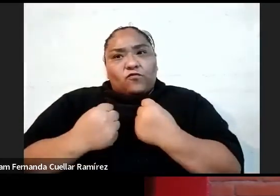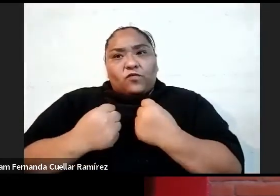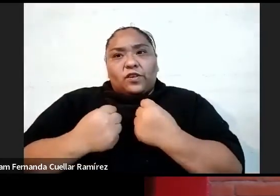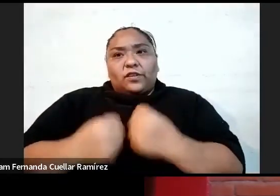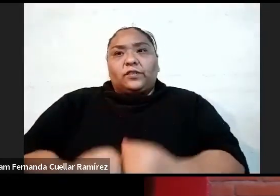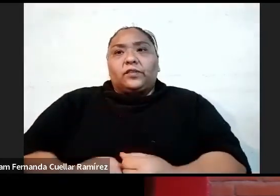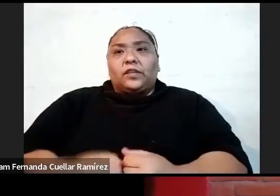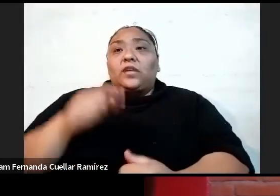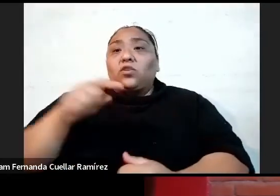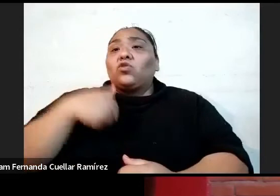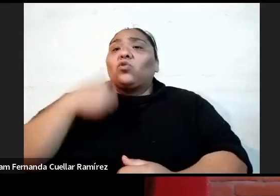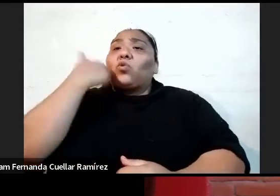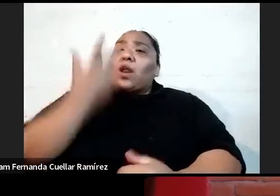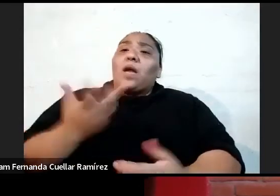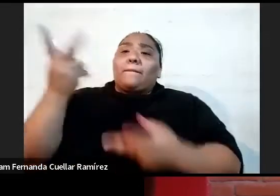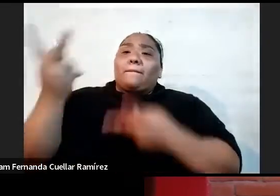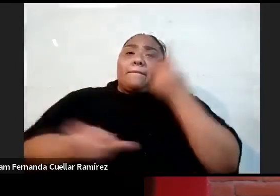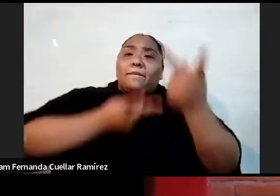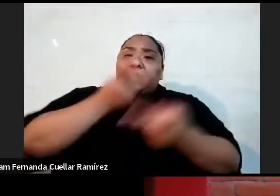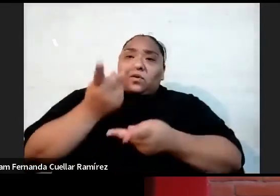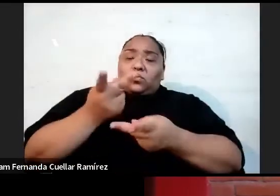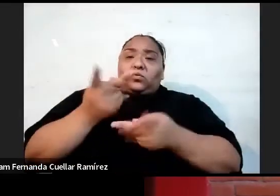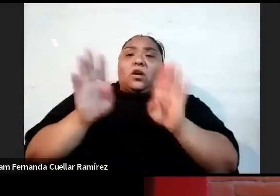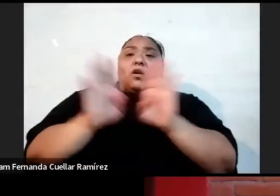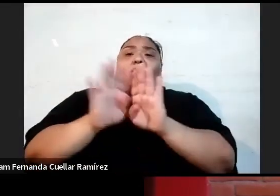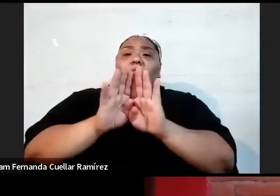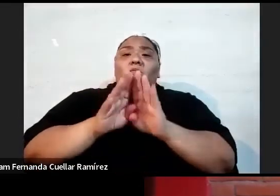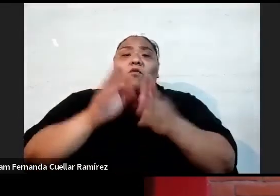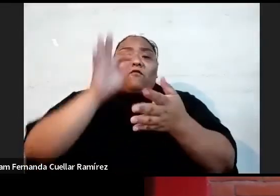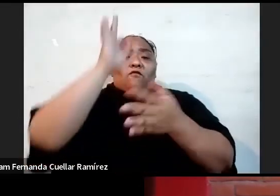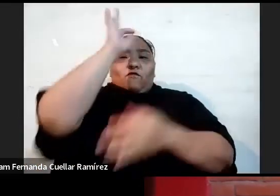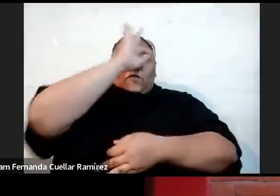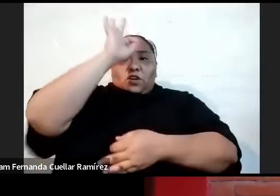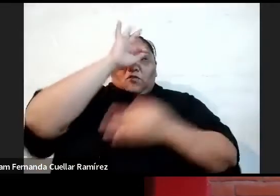también estudiaste filosofía e historia, ¿cómo